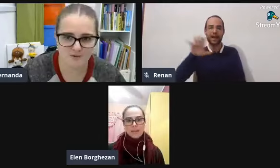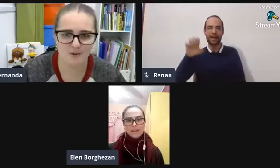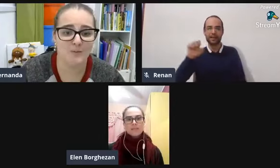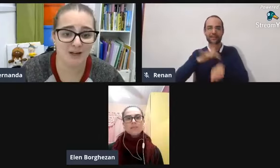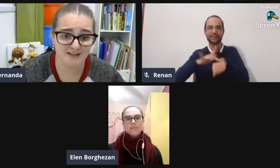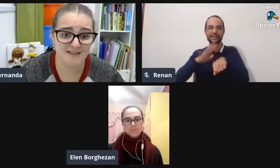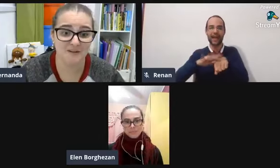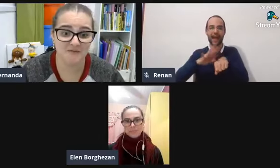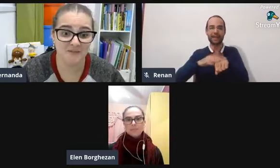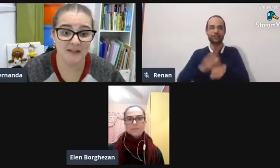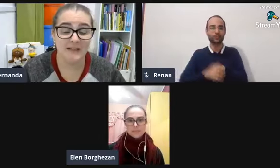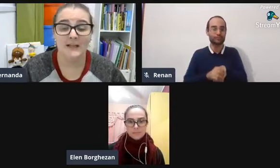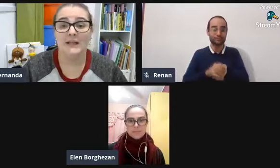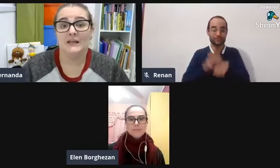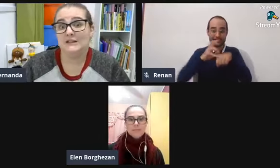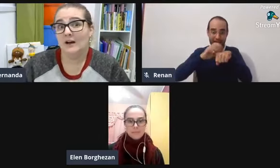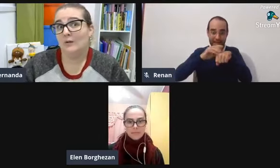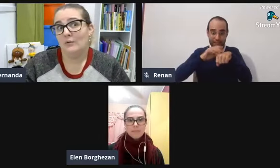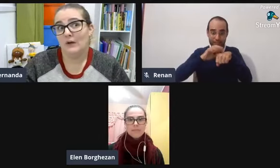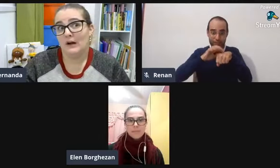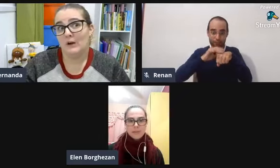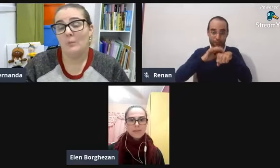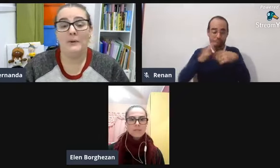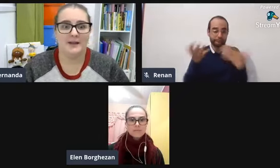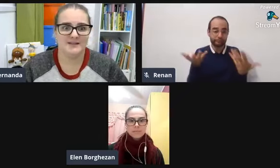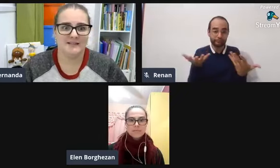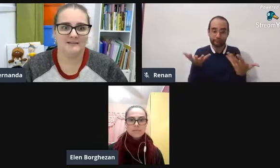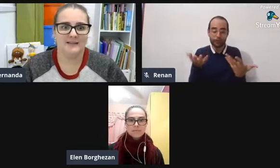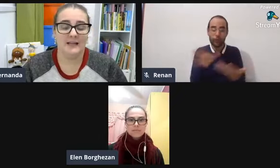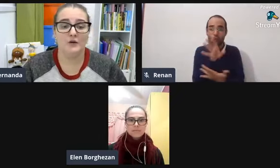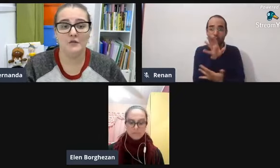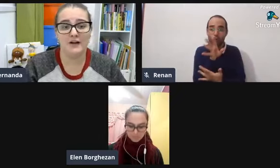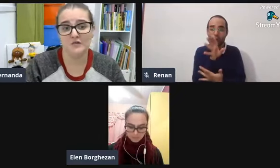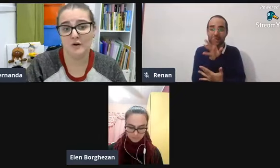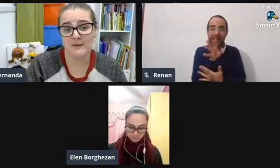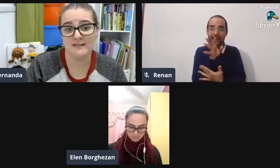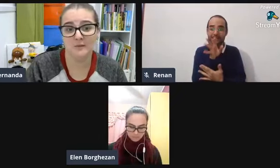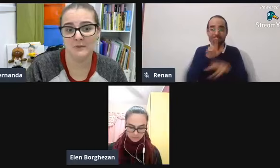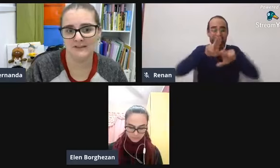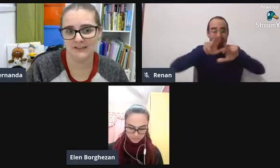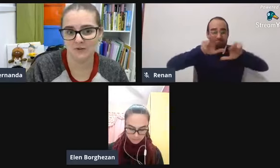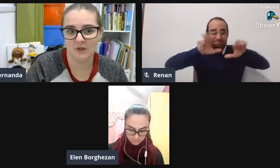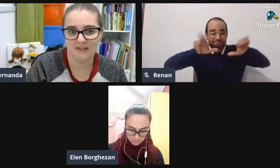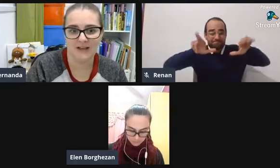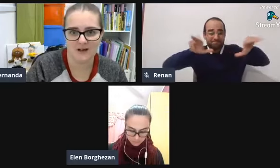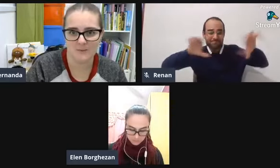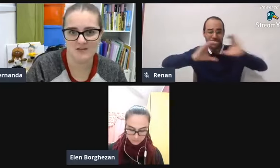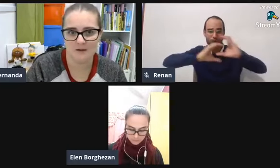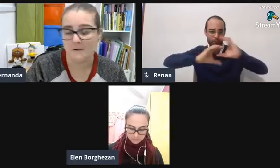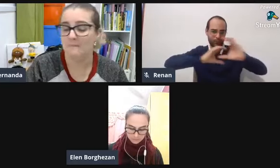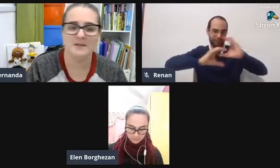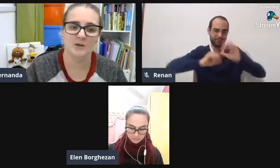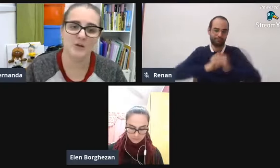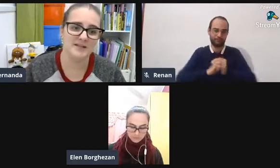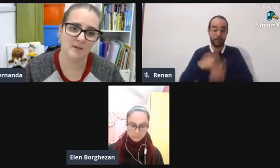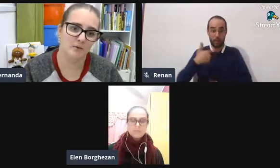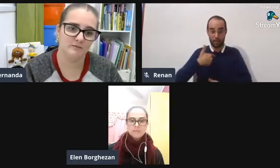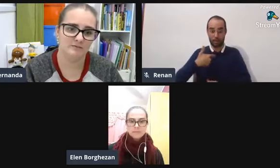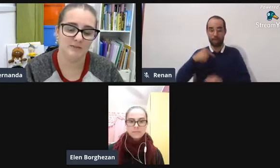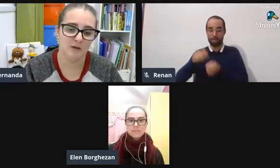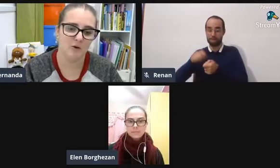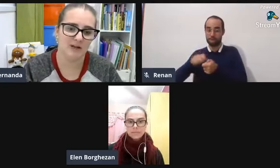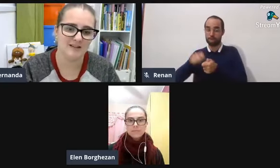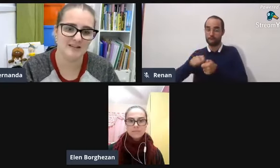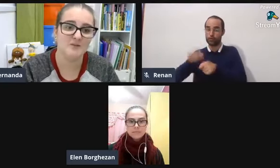das formas de comunicação. Então, pensa, eu faço formação para tradutor e intérprete, mas eu não